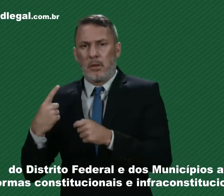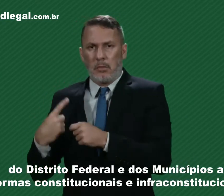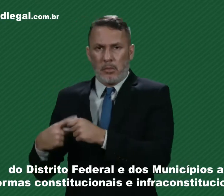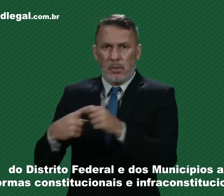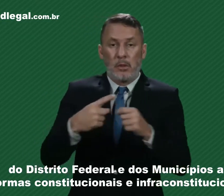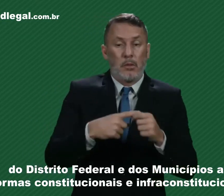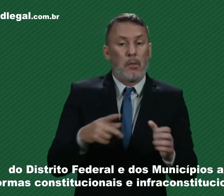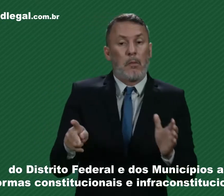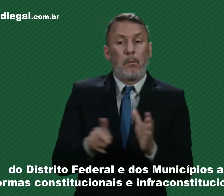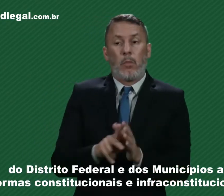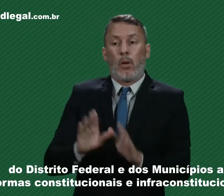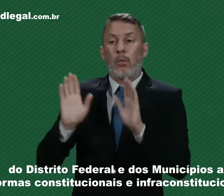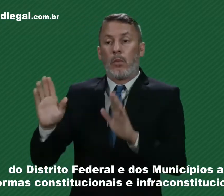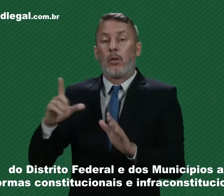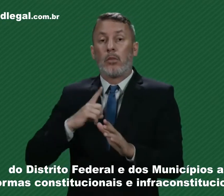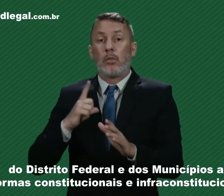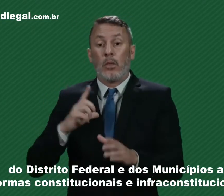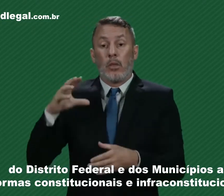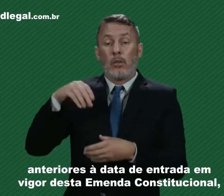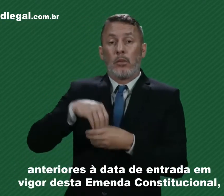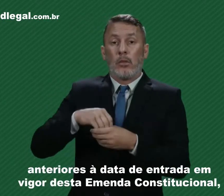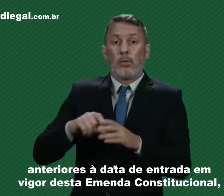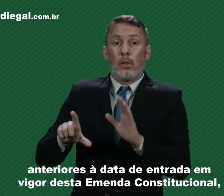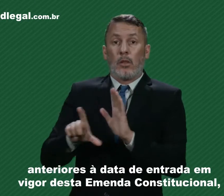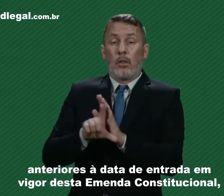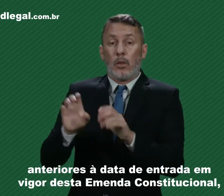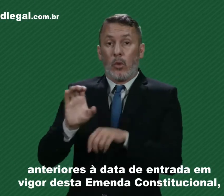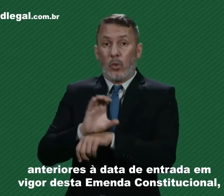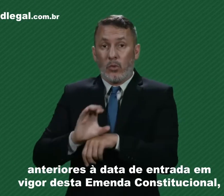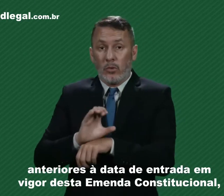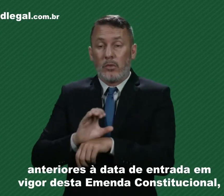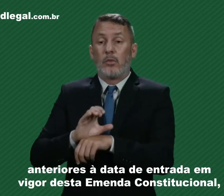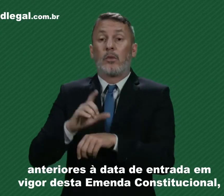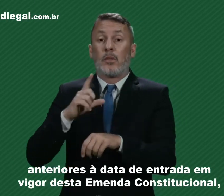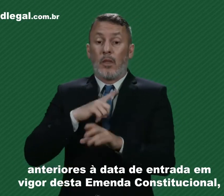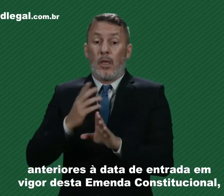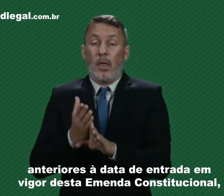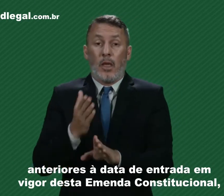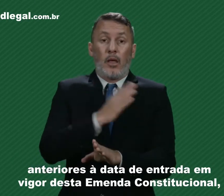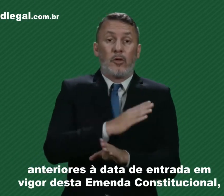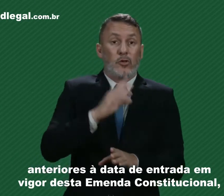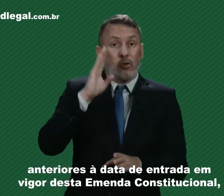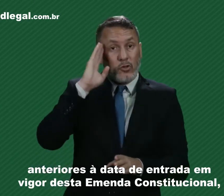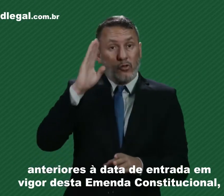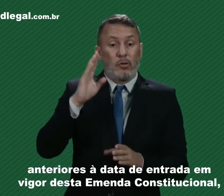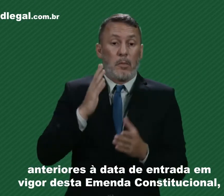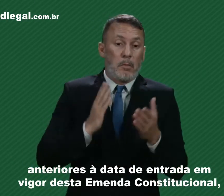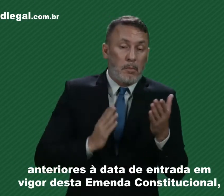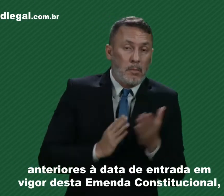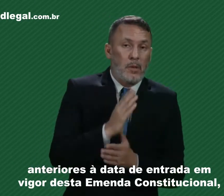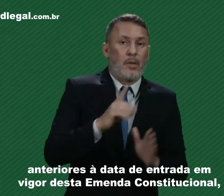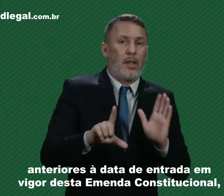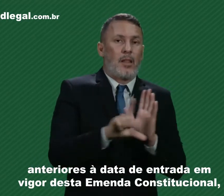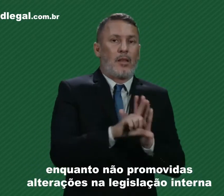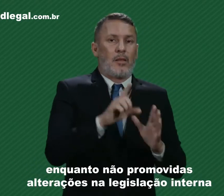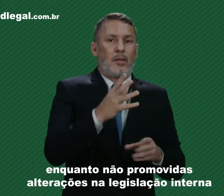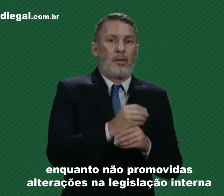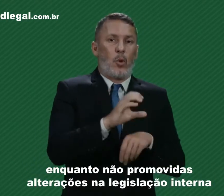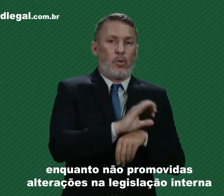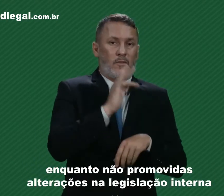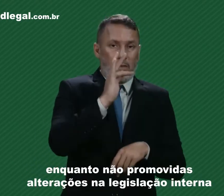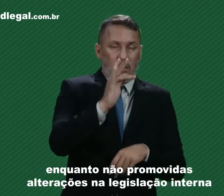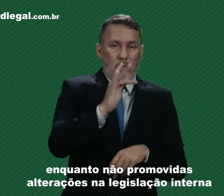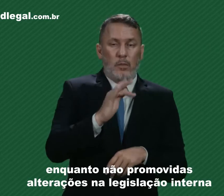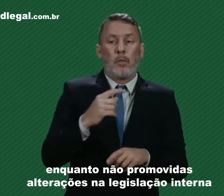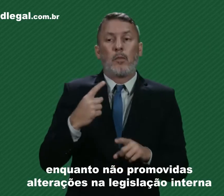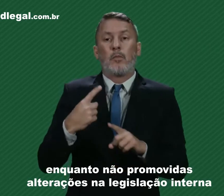normas constitucionais e infraconstitucionais anteriores à data de entrada em vigor desta emenda constitucional, enquanto